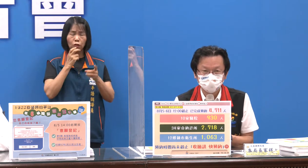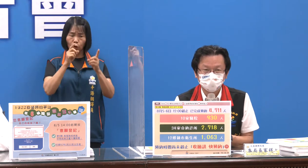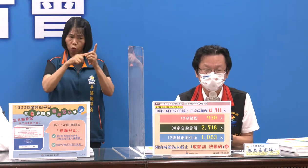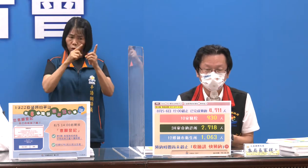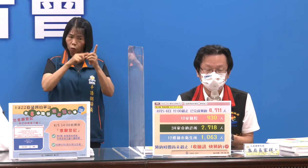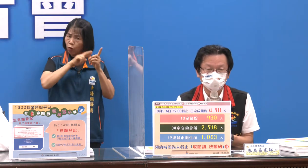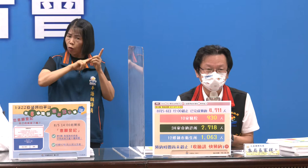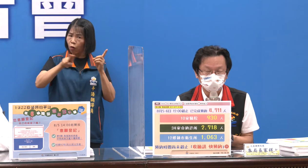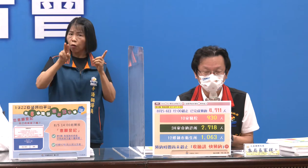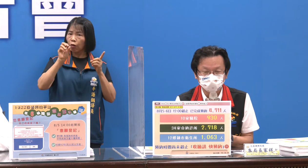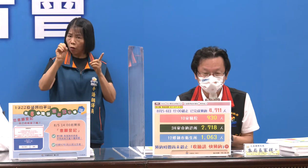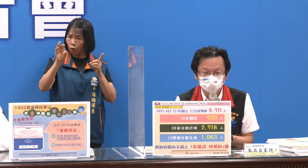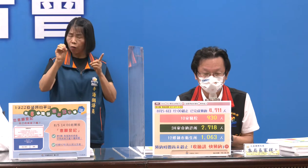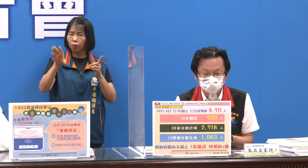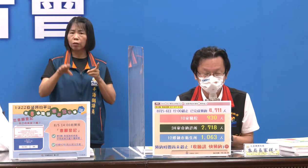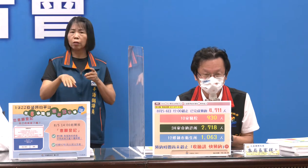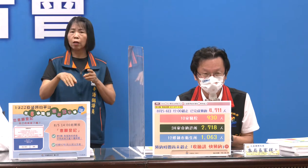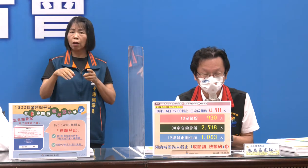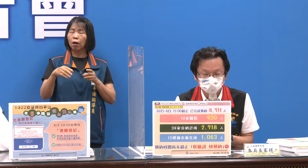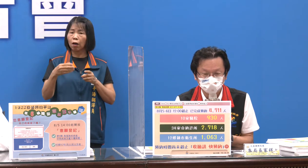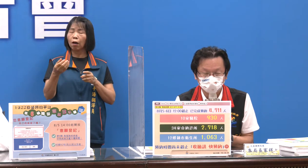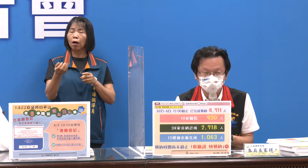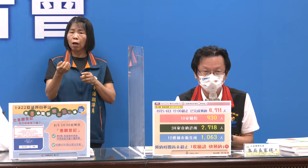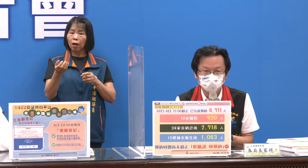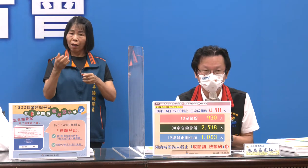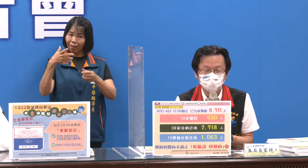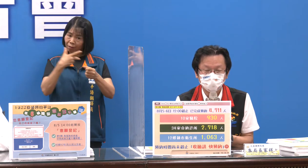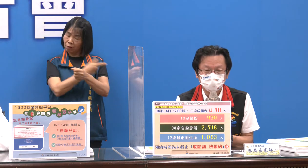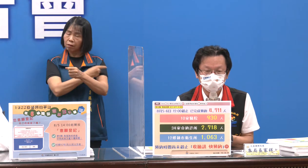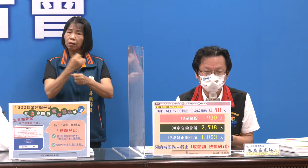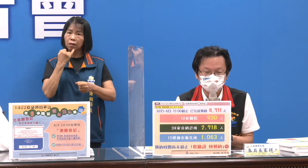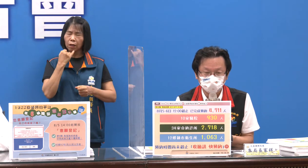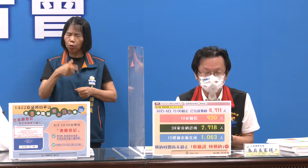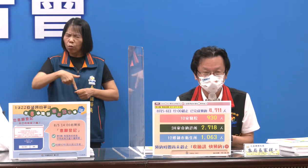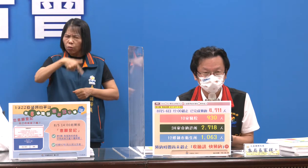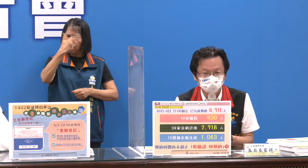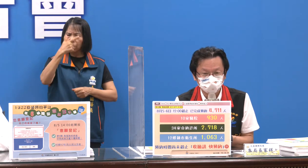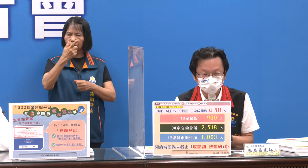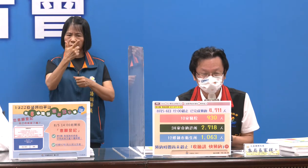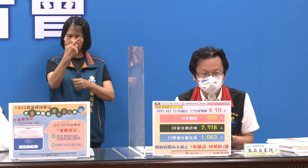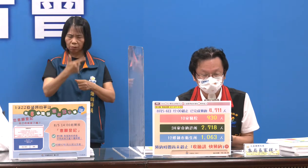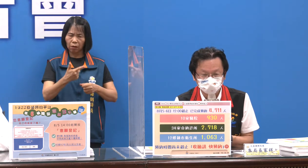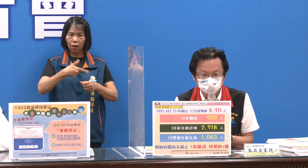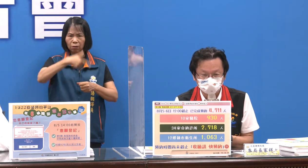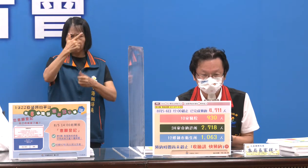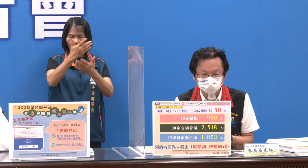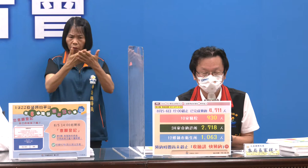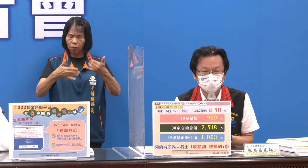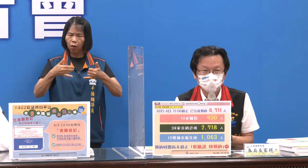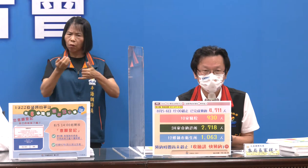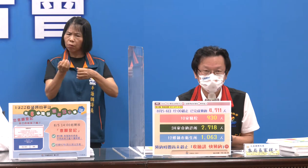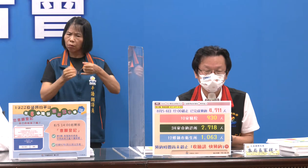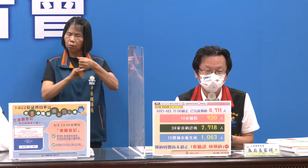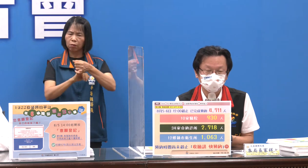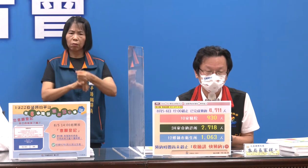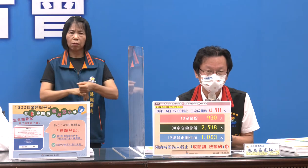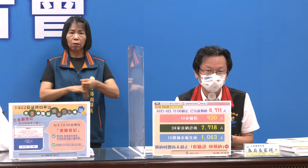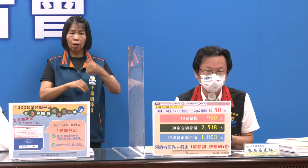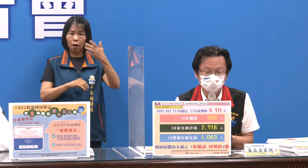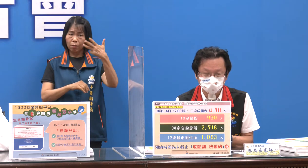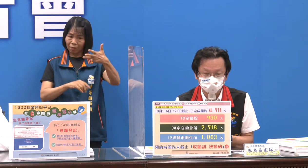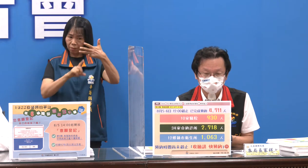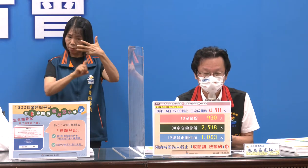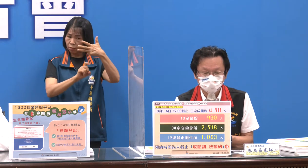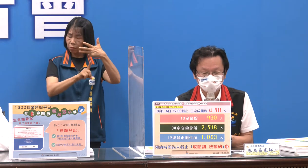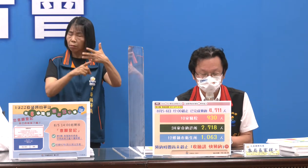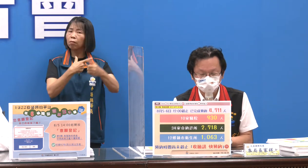讯，那请你赶快上网去预约那这样子呢，你就从8月11号开始就可以来接种这